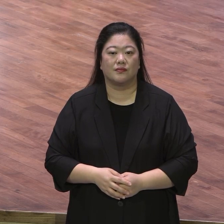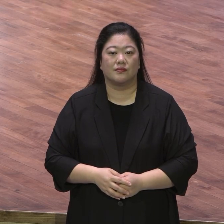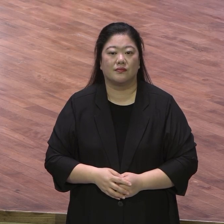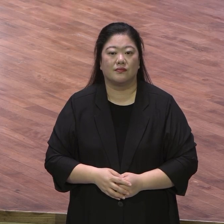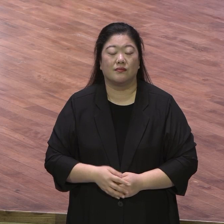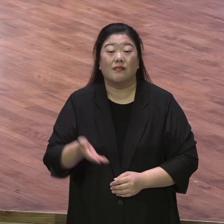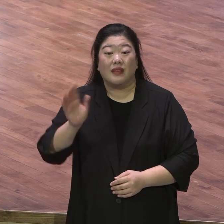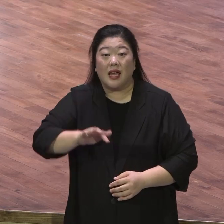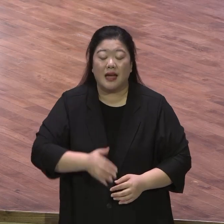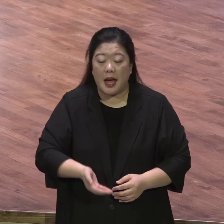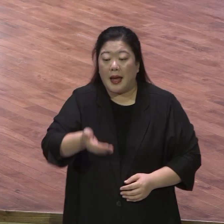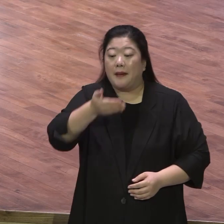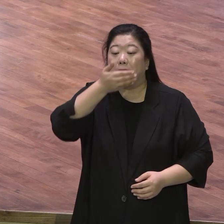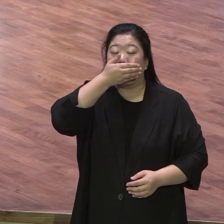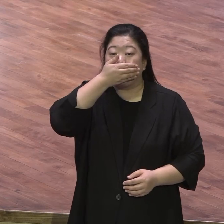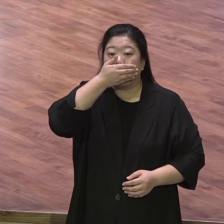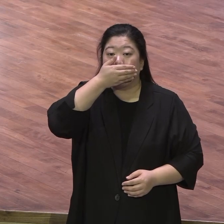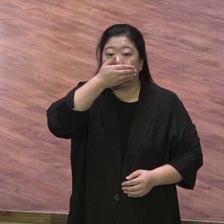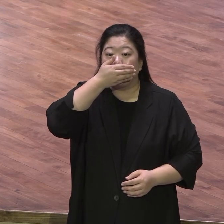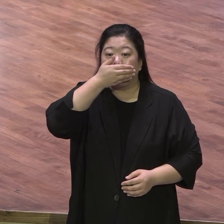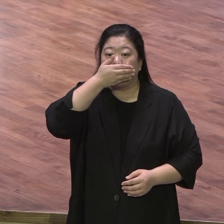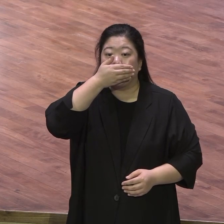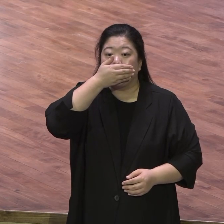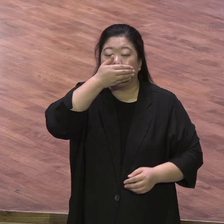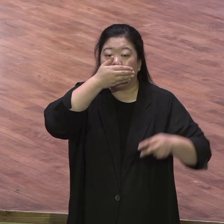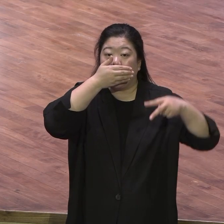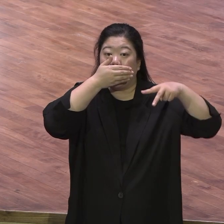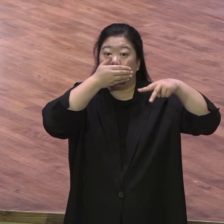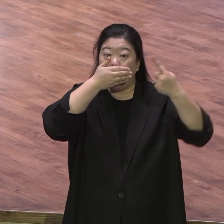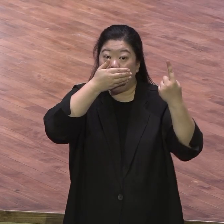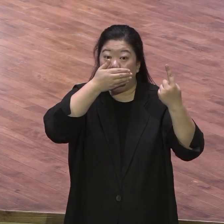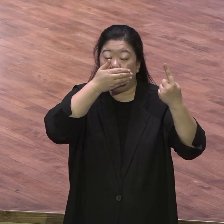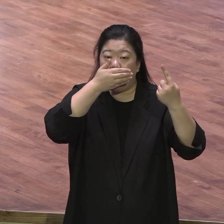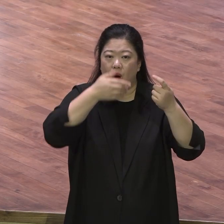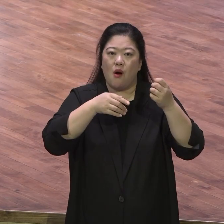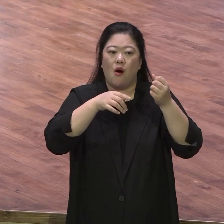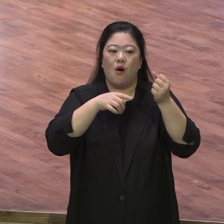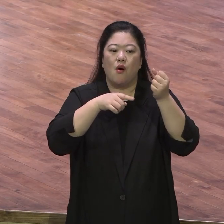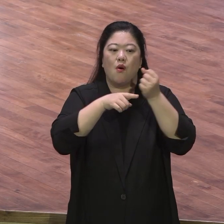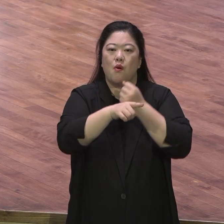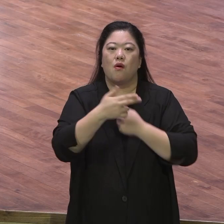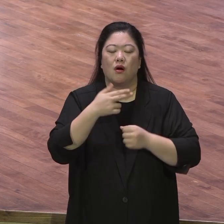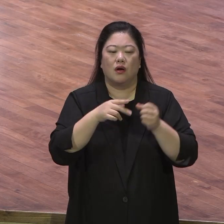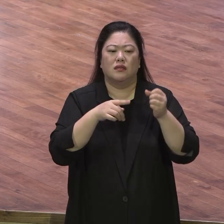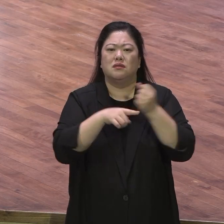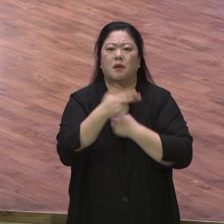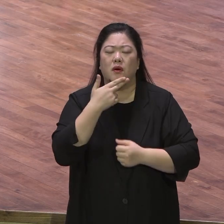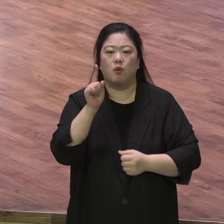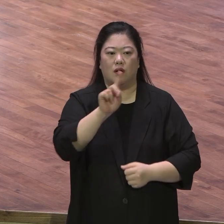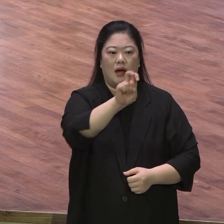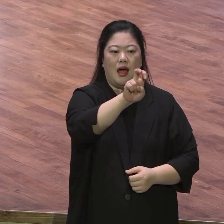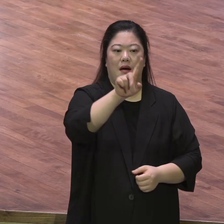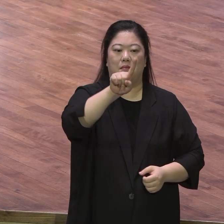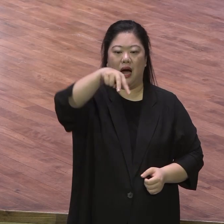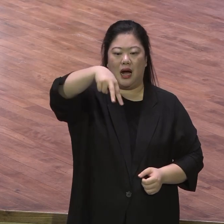못 보는 상태가 있는데 그게 뭐냐 턱스크라고 일명 턱스크